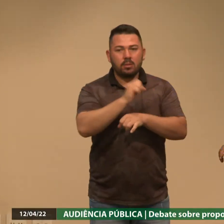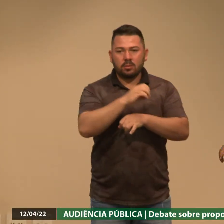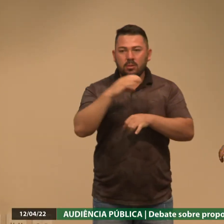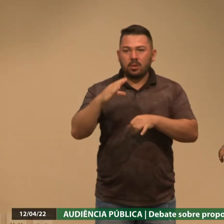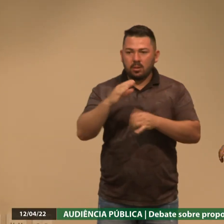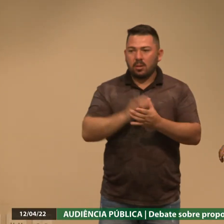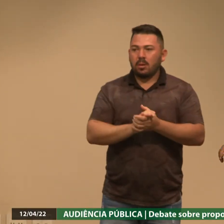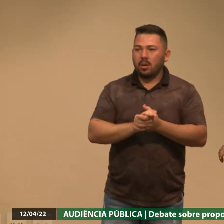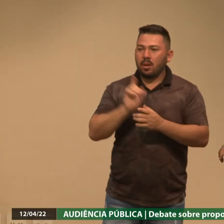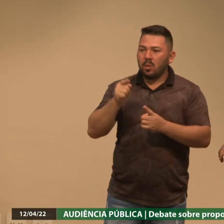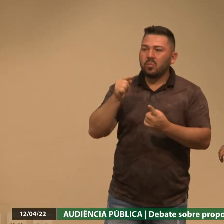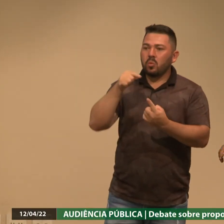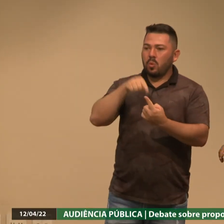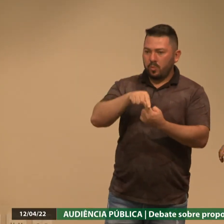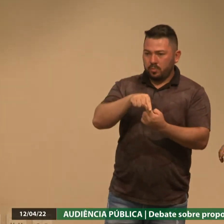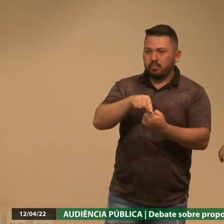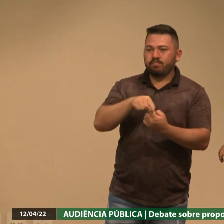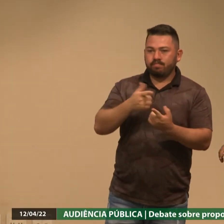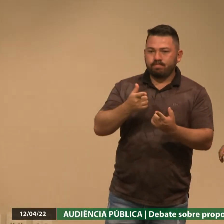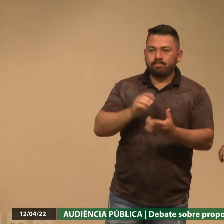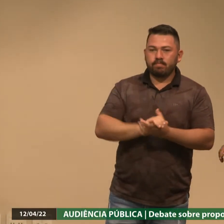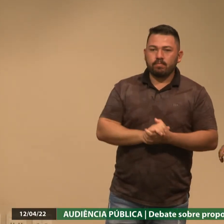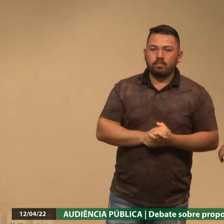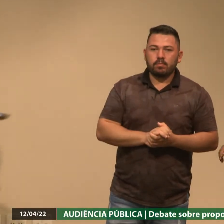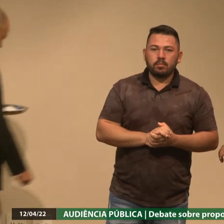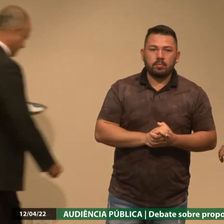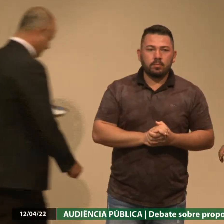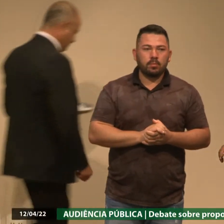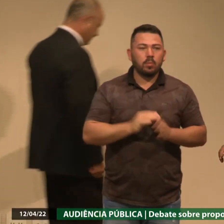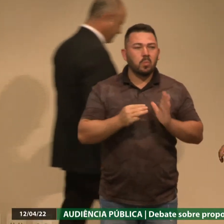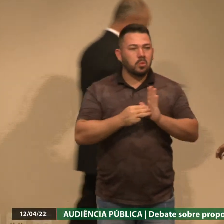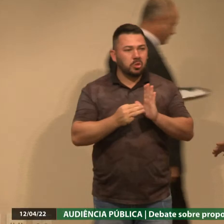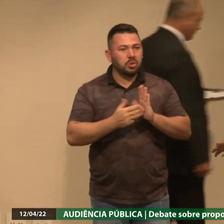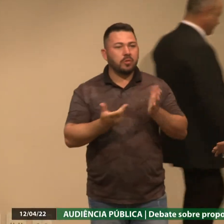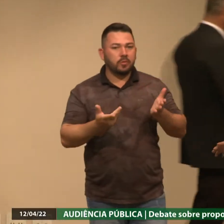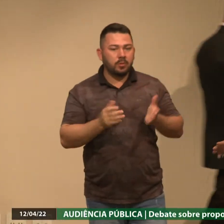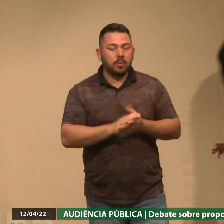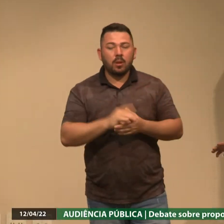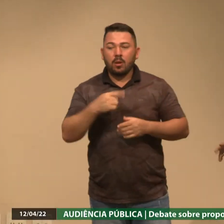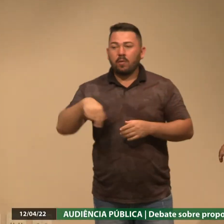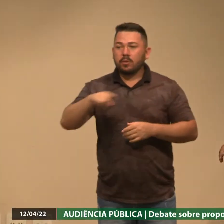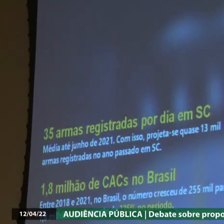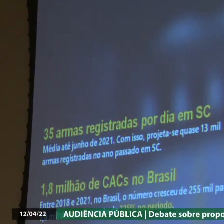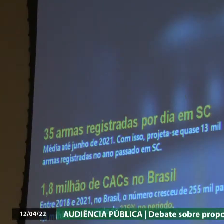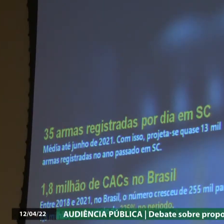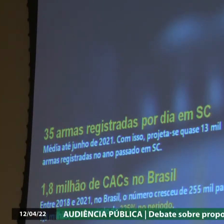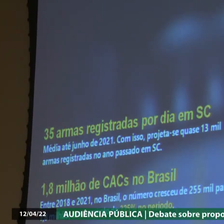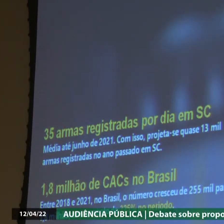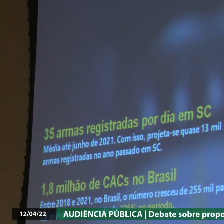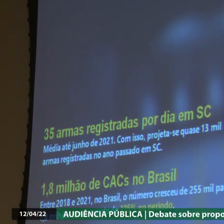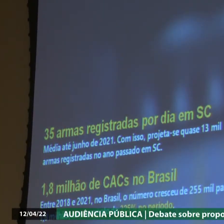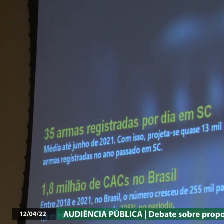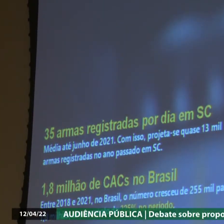Esse é um dos motivos é é uma do sistema ideia média de Junho 2021 com isso